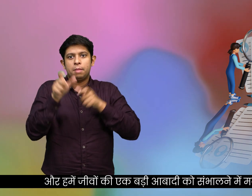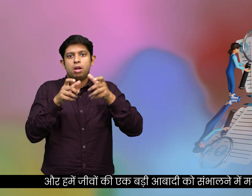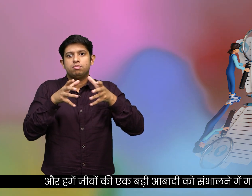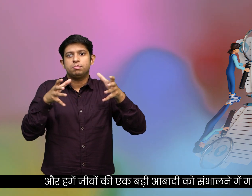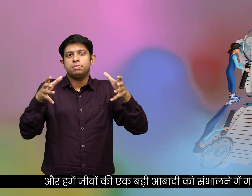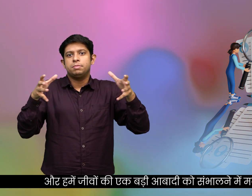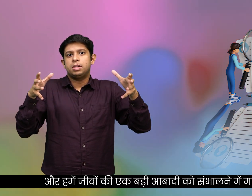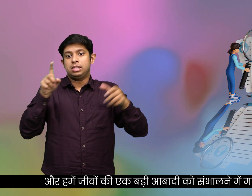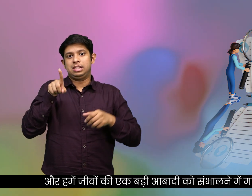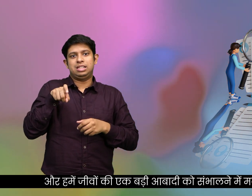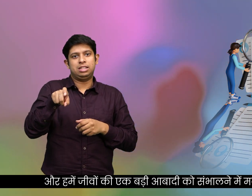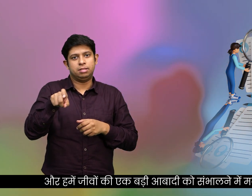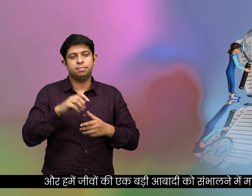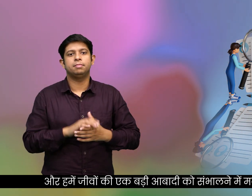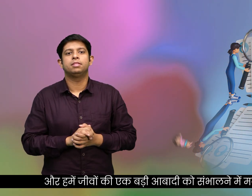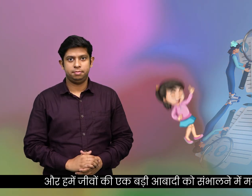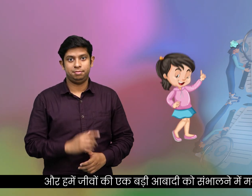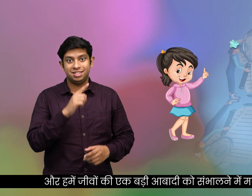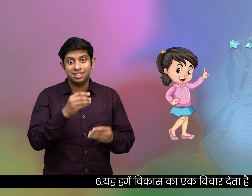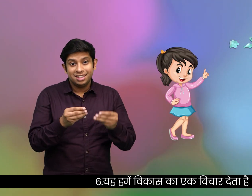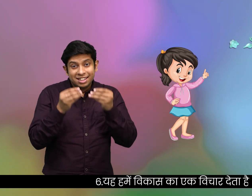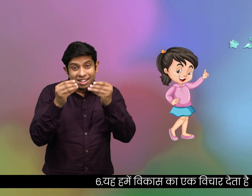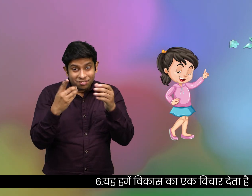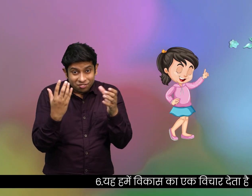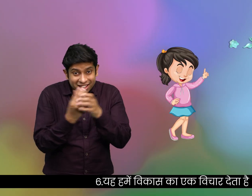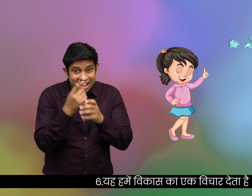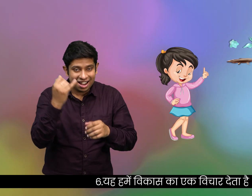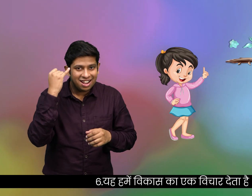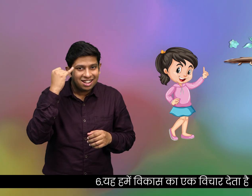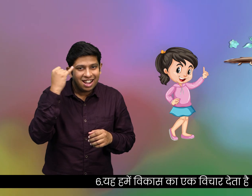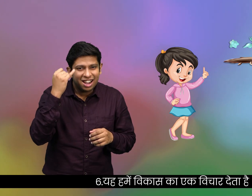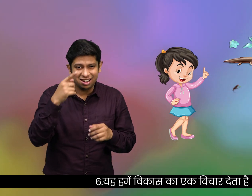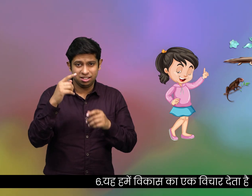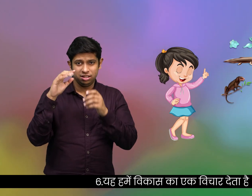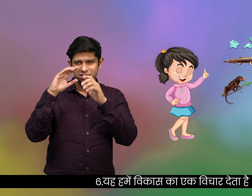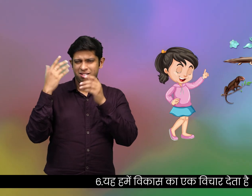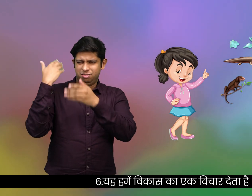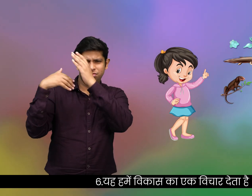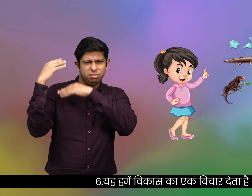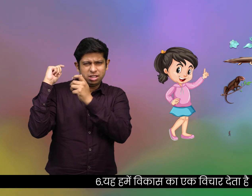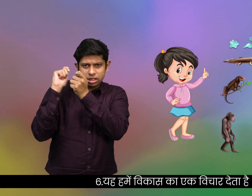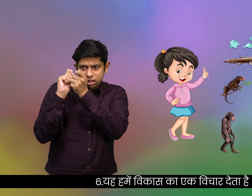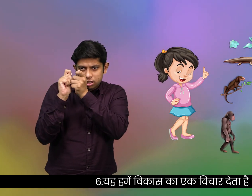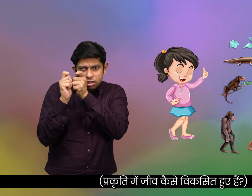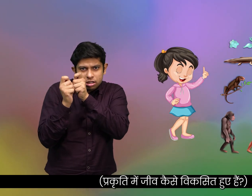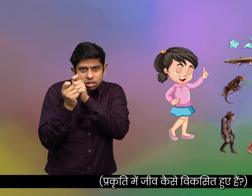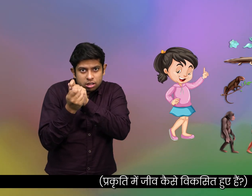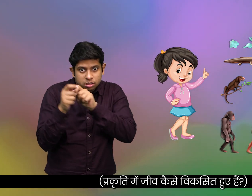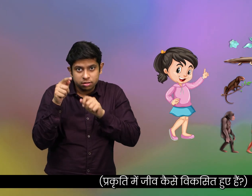आबादी को संभालने में मदद करता है। छठा, यह हमें विकास का एक विचार देता है। प्रकृति